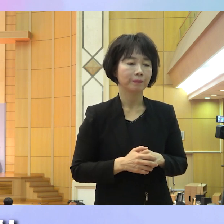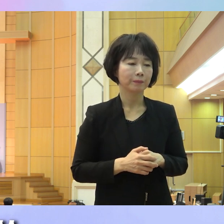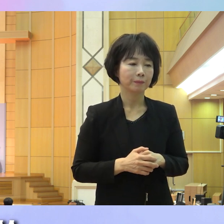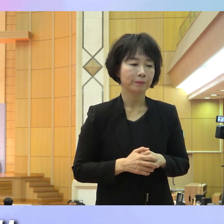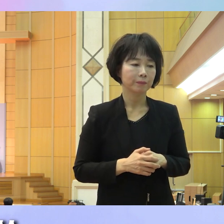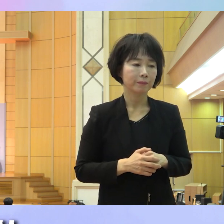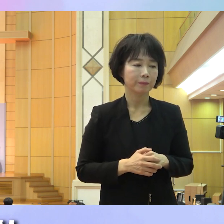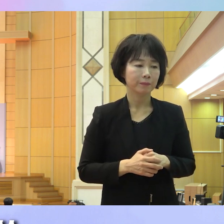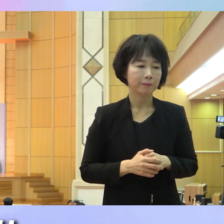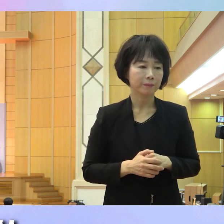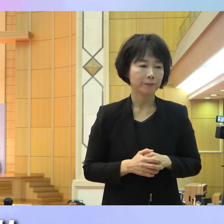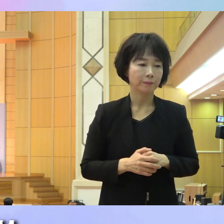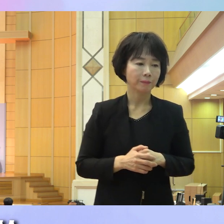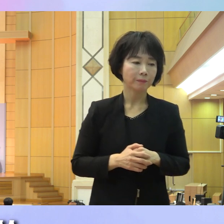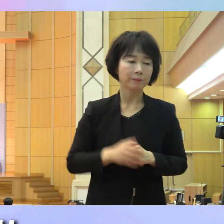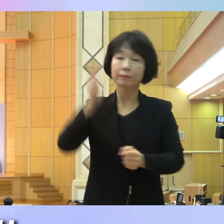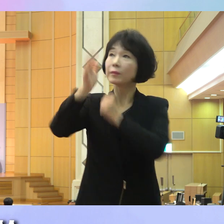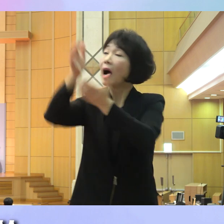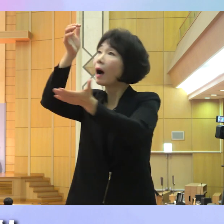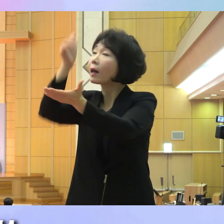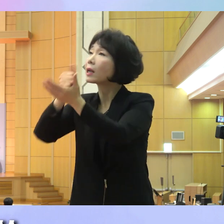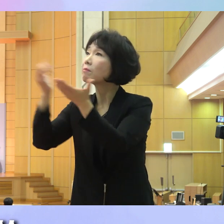그의 일